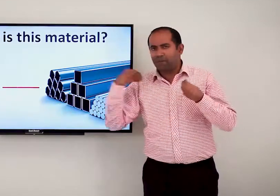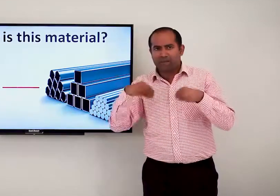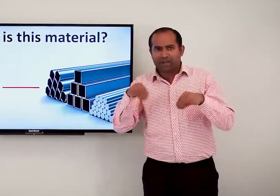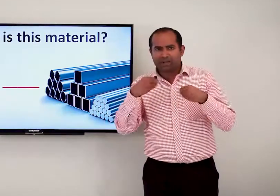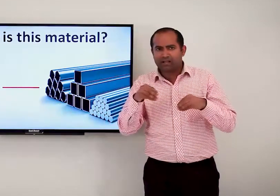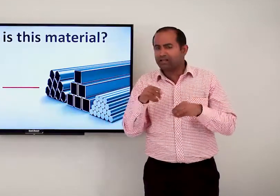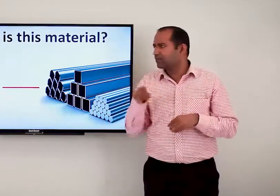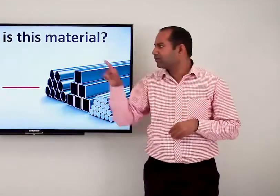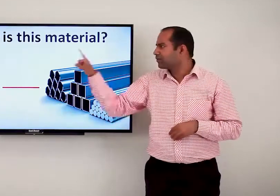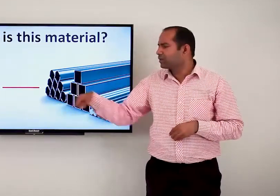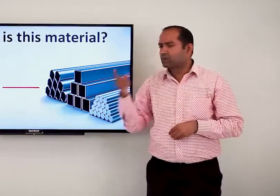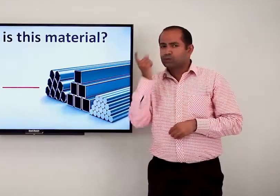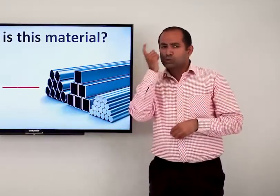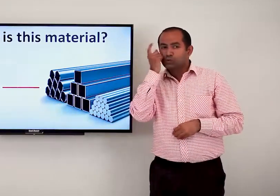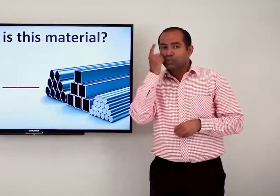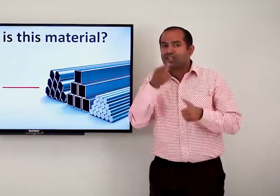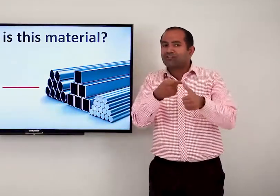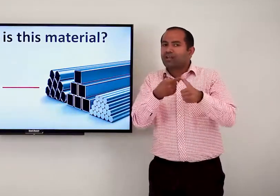या प्लास्टिक?